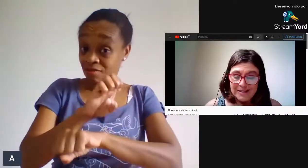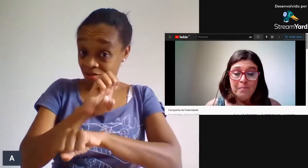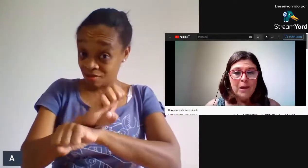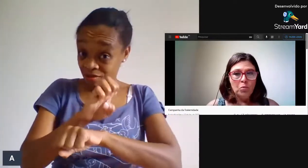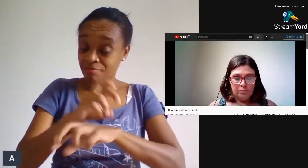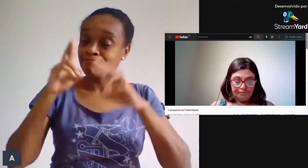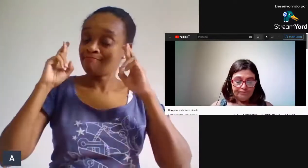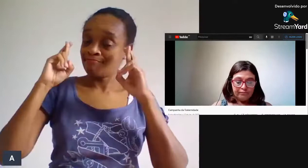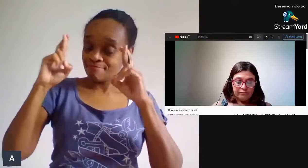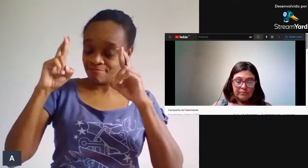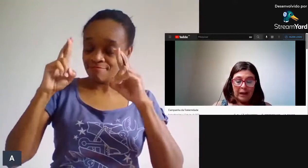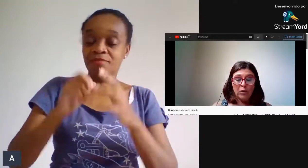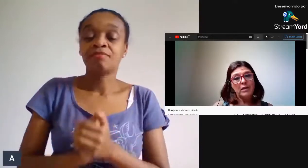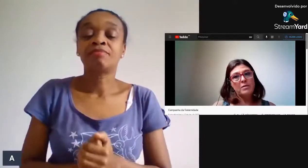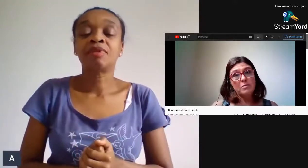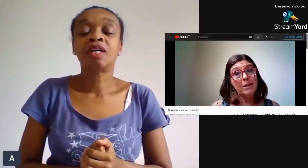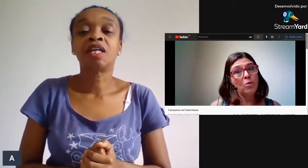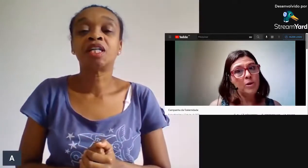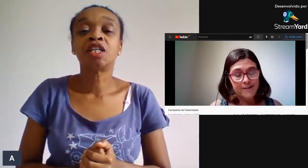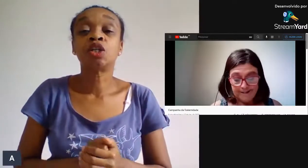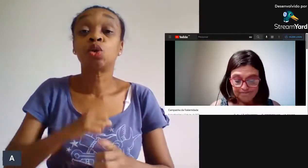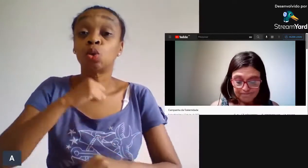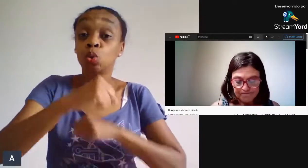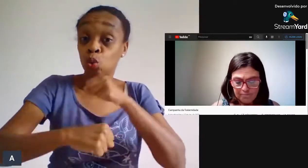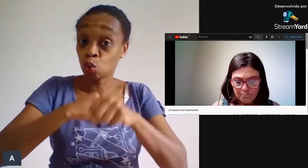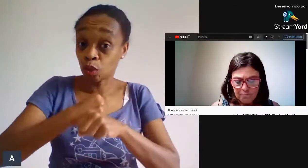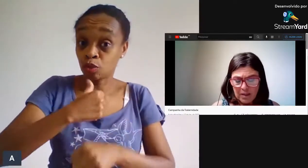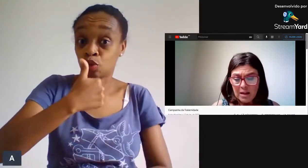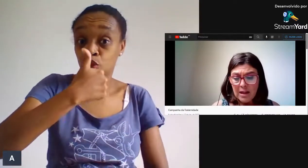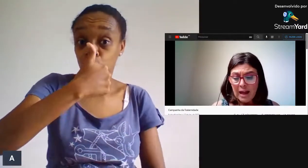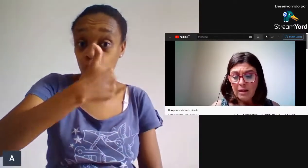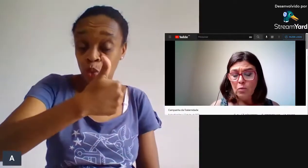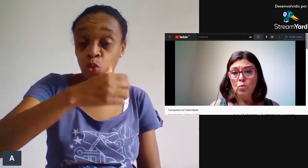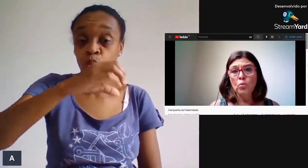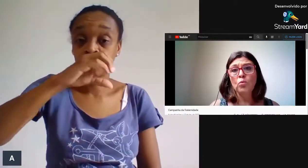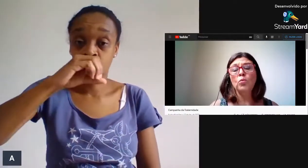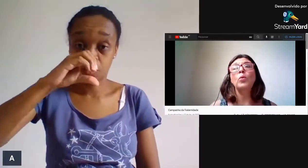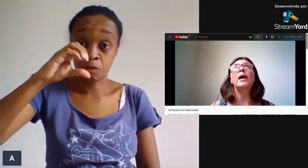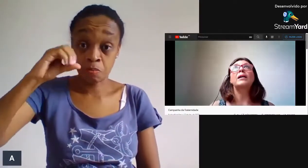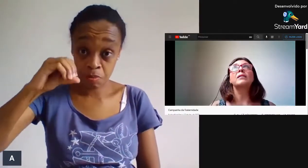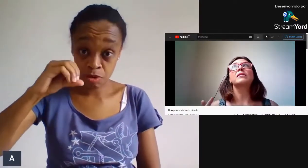de 2000, acontece uma coisa, né?